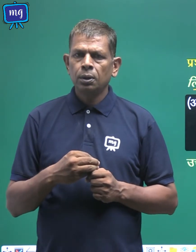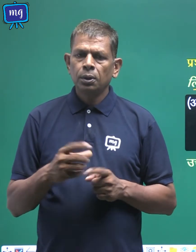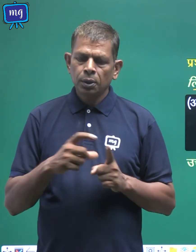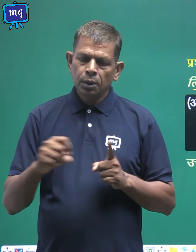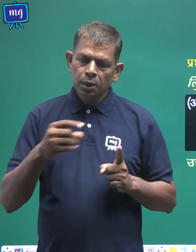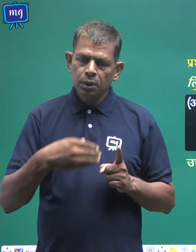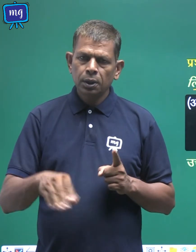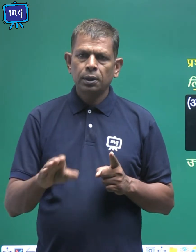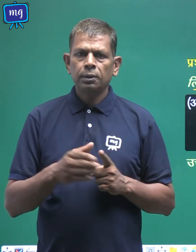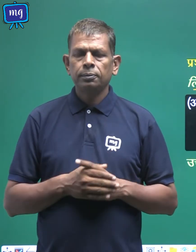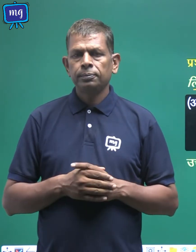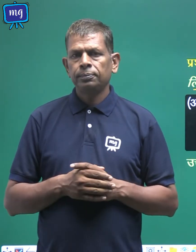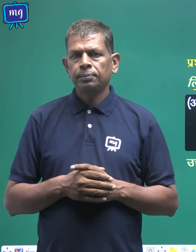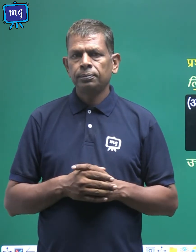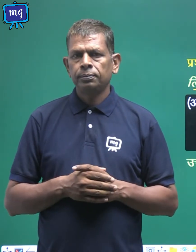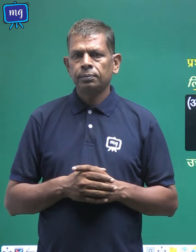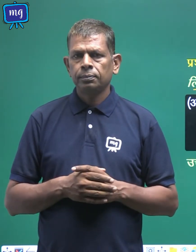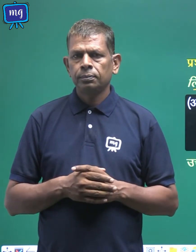किया जाता है।